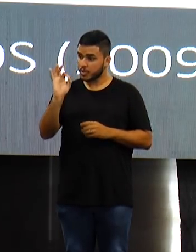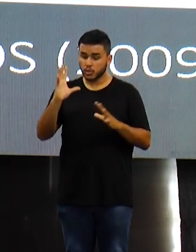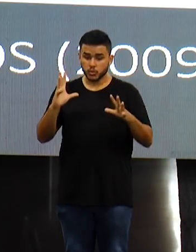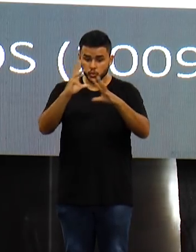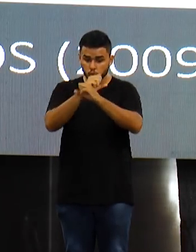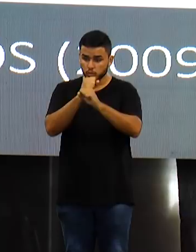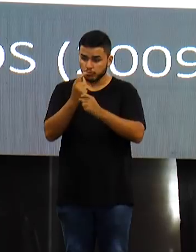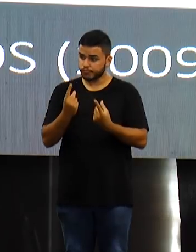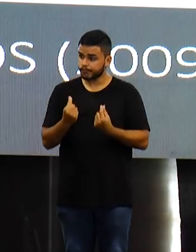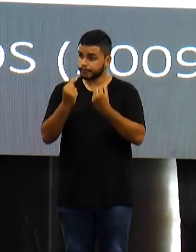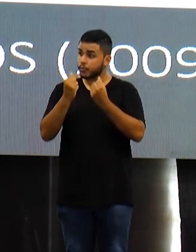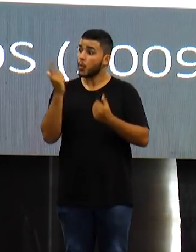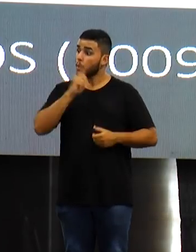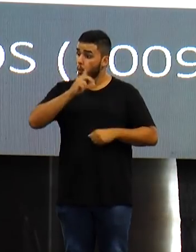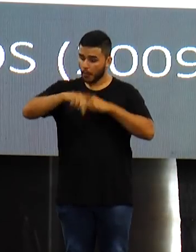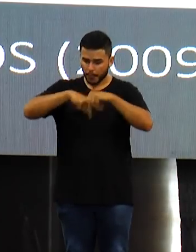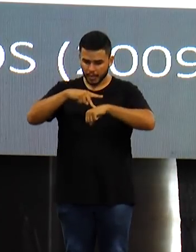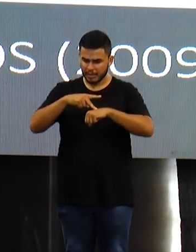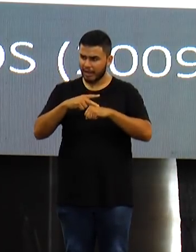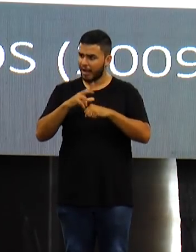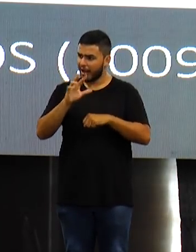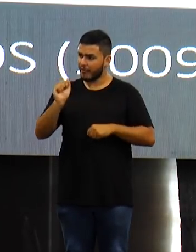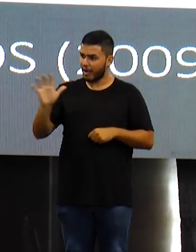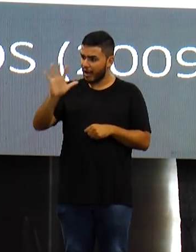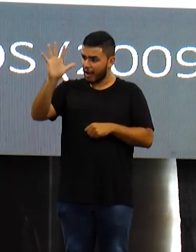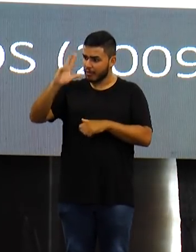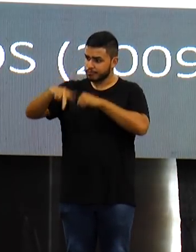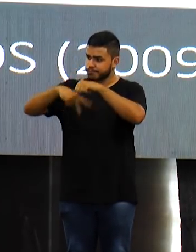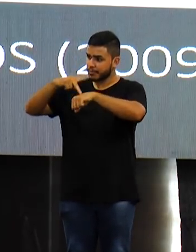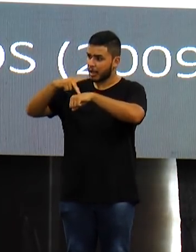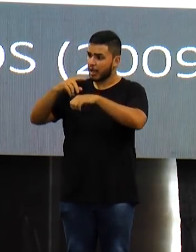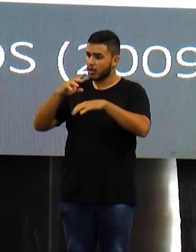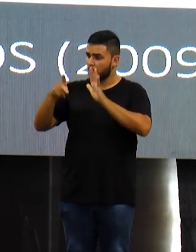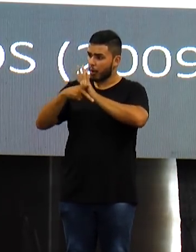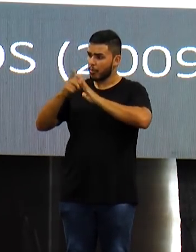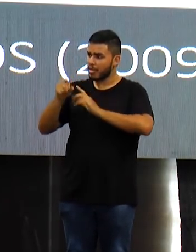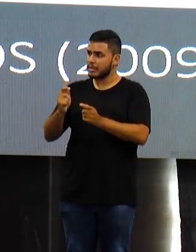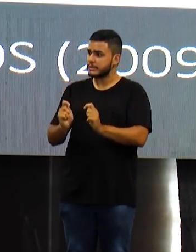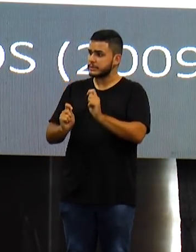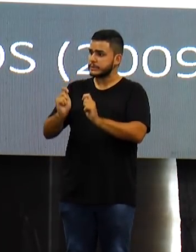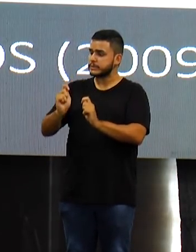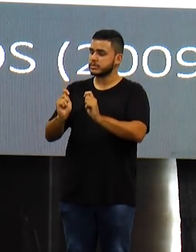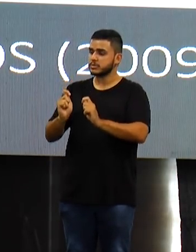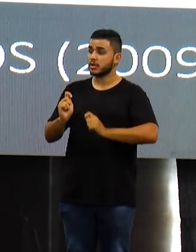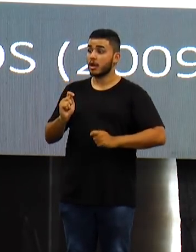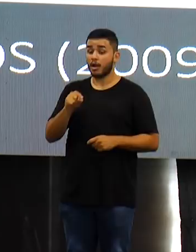Pois é, pessoal. A Grécia, em 2009, tinha uma dívida de mais de